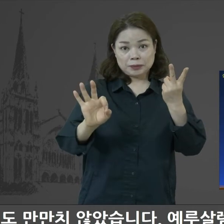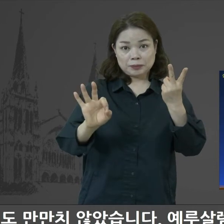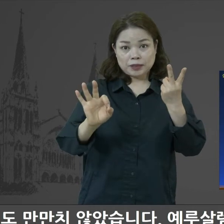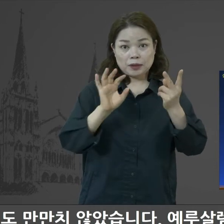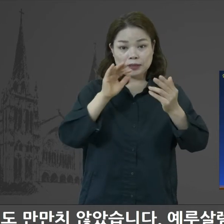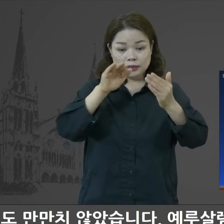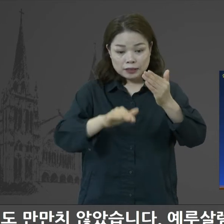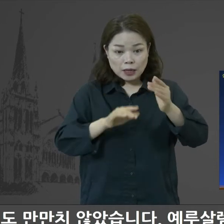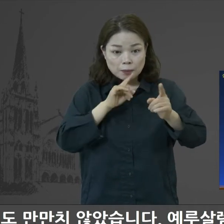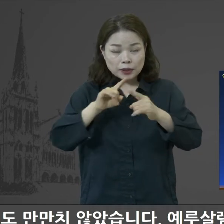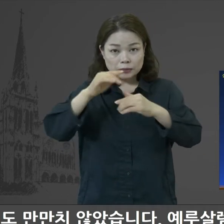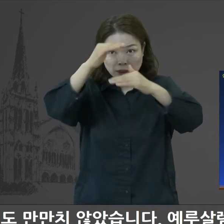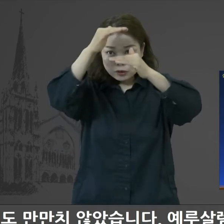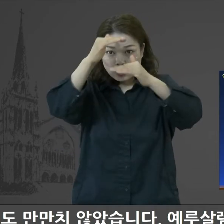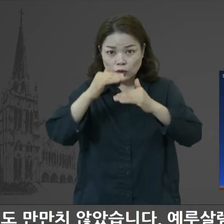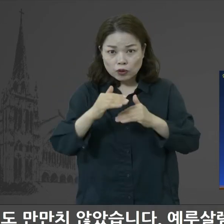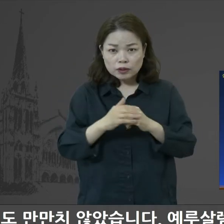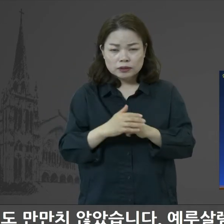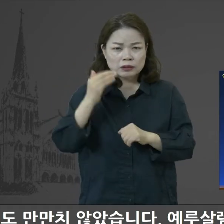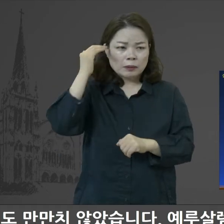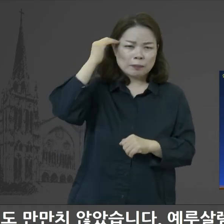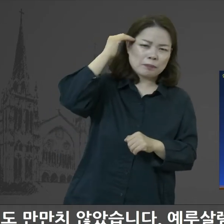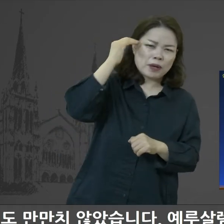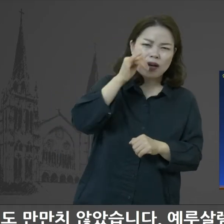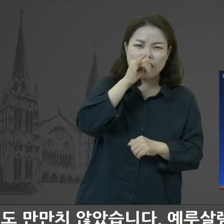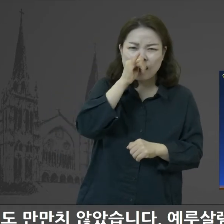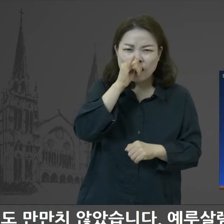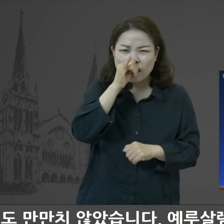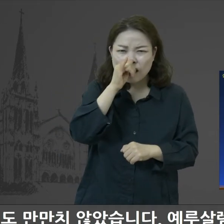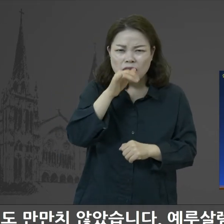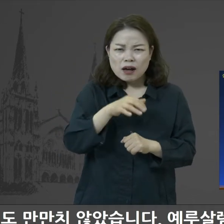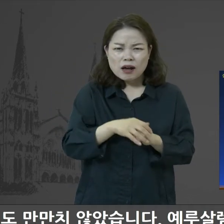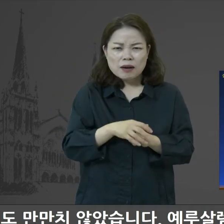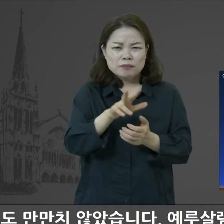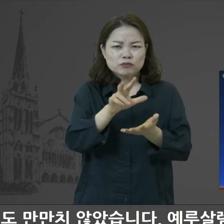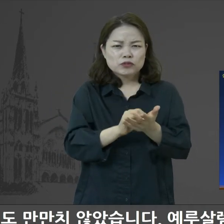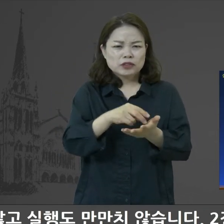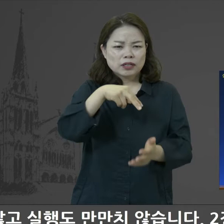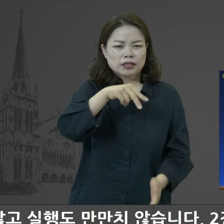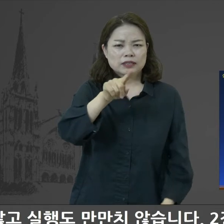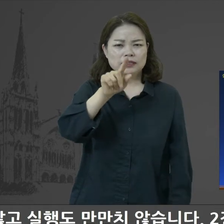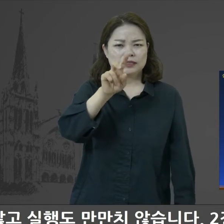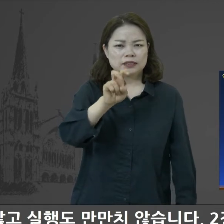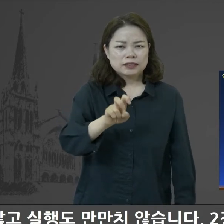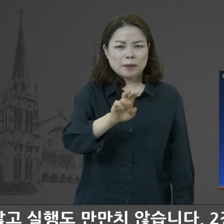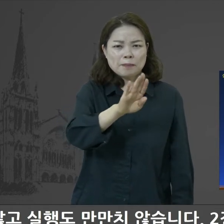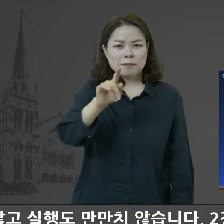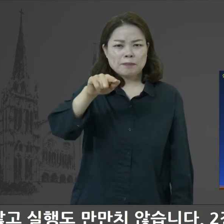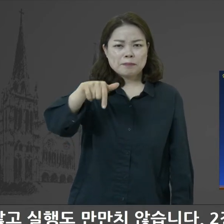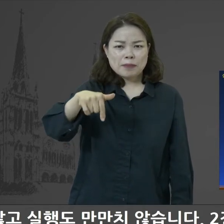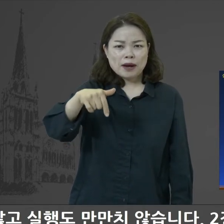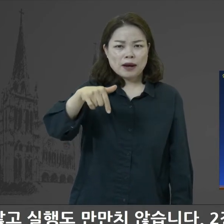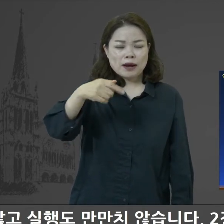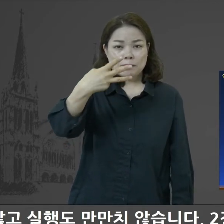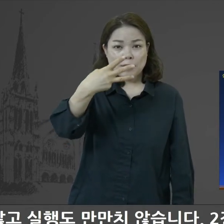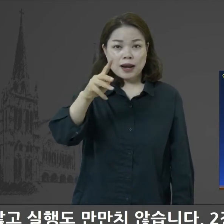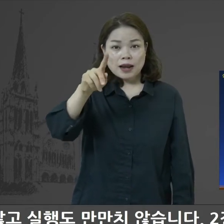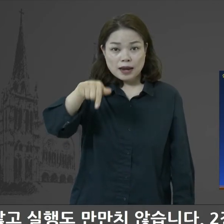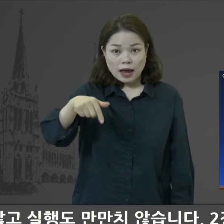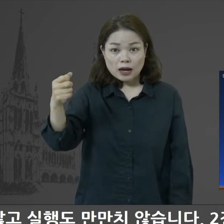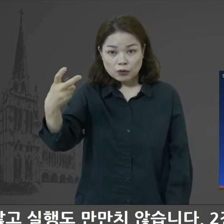이하의 말씀을 보면은요, 방해자가 등장을 해요. 산발락과 도비야. 이름도 희한하죠.